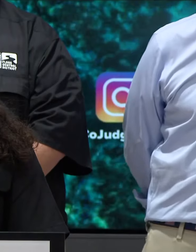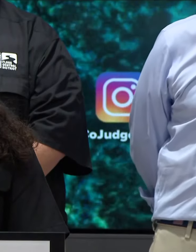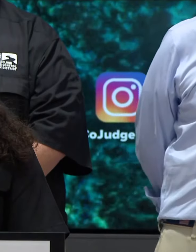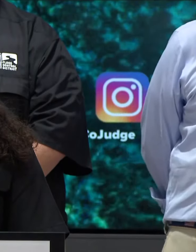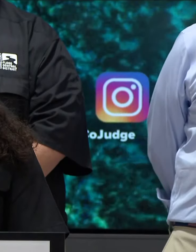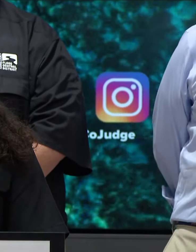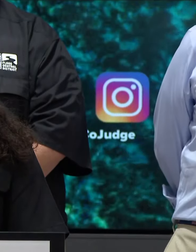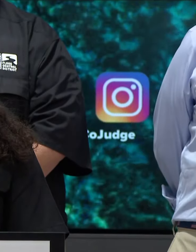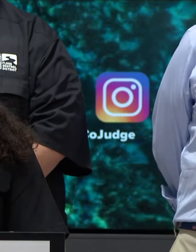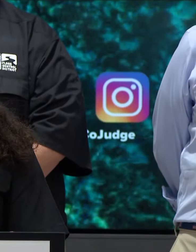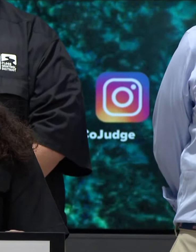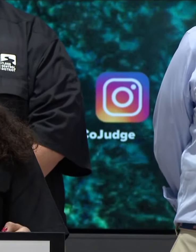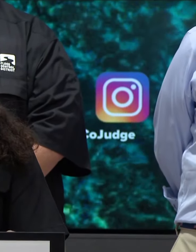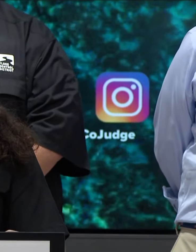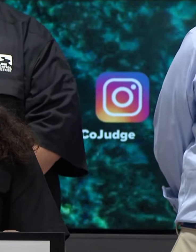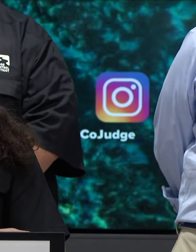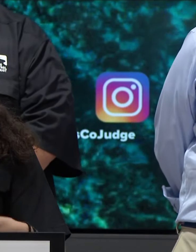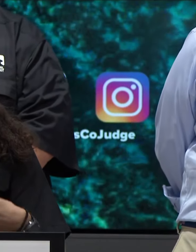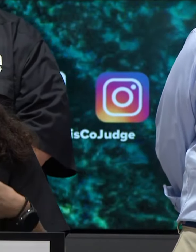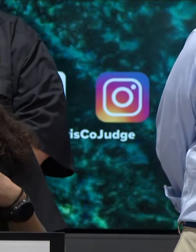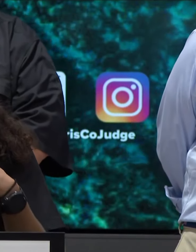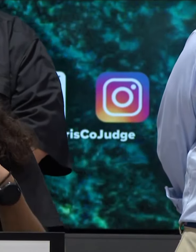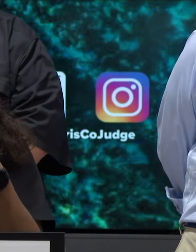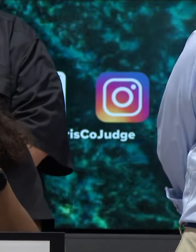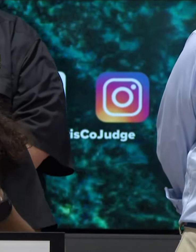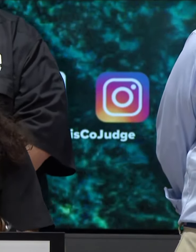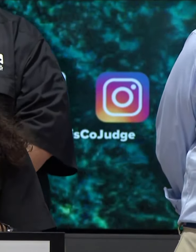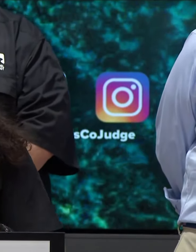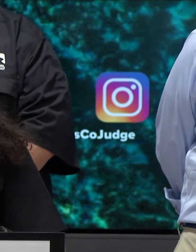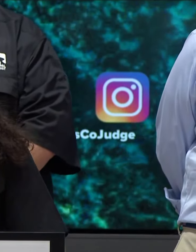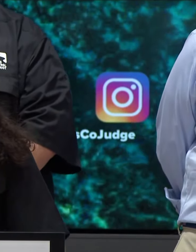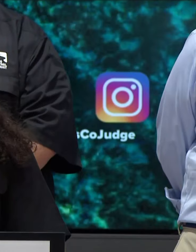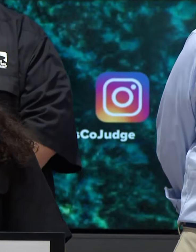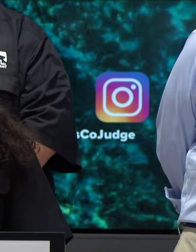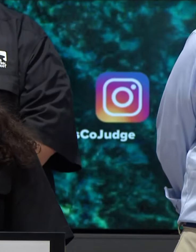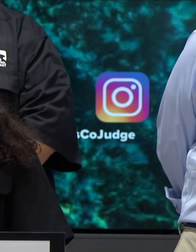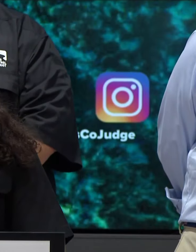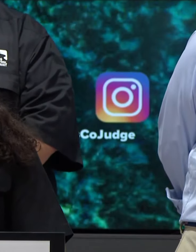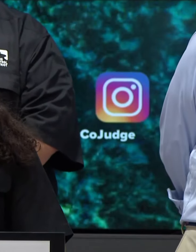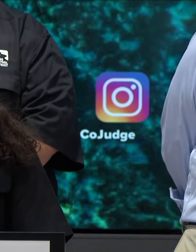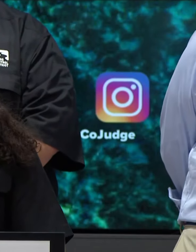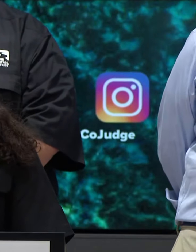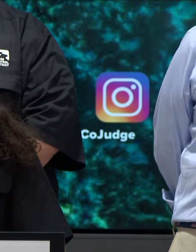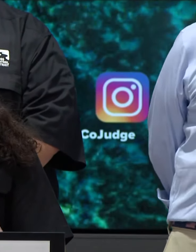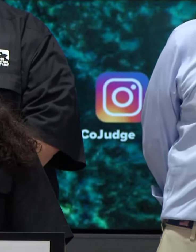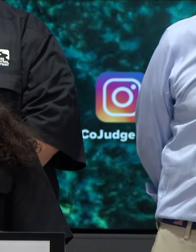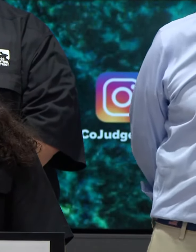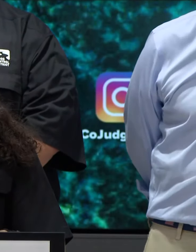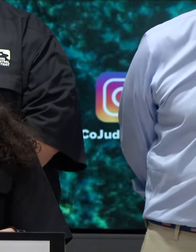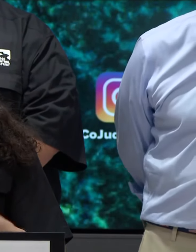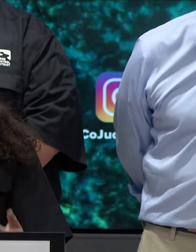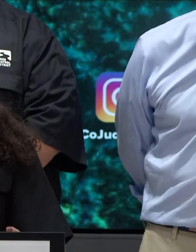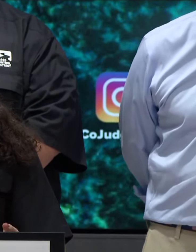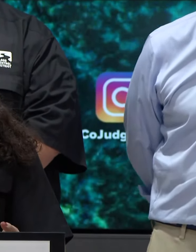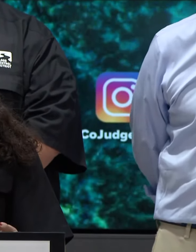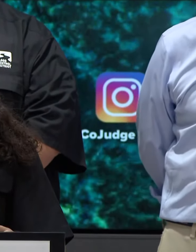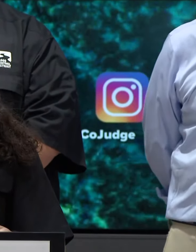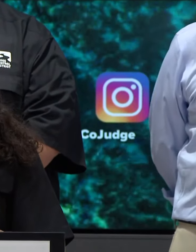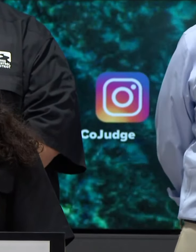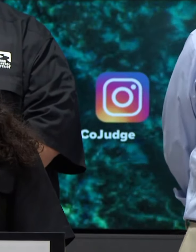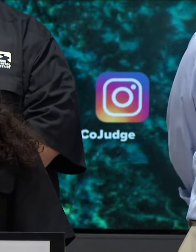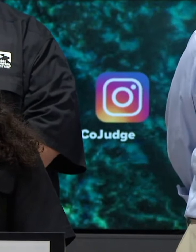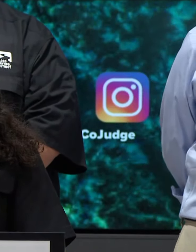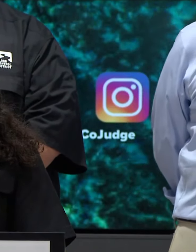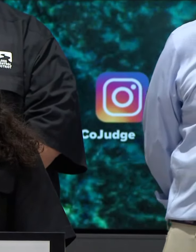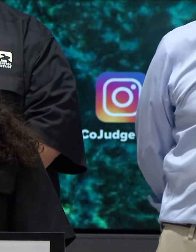vicegobernador Patrick ha firmado eso y al minuto el presidente empujó para que nos otorgaran